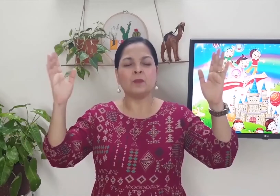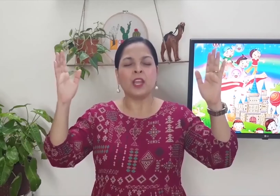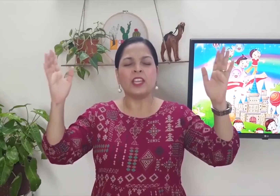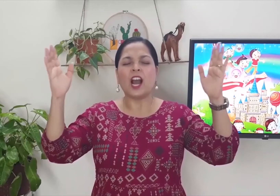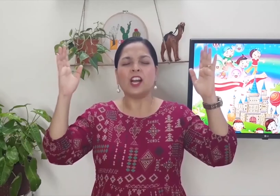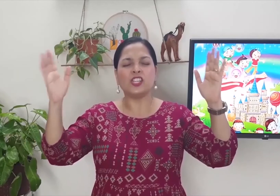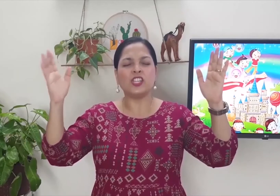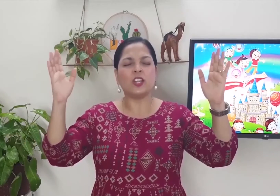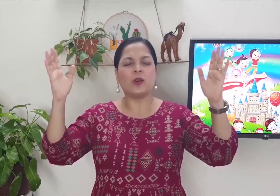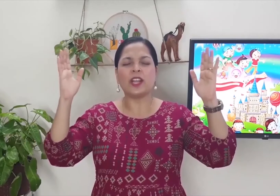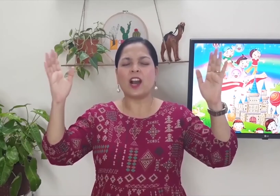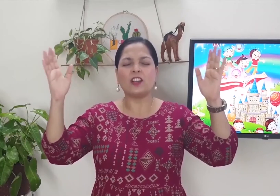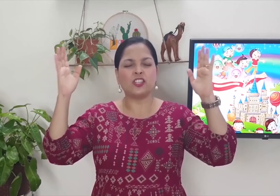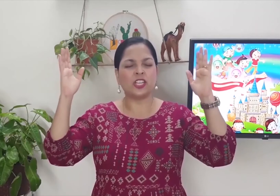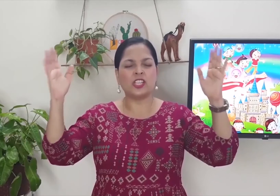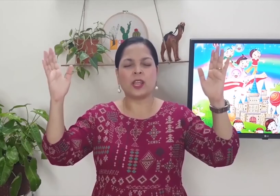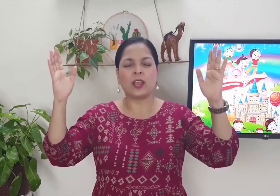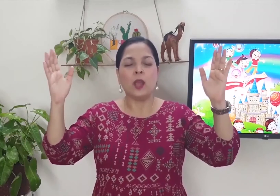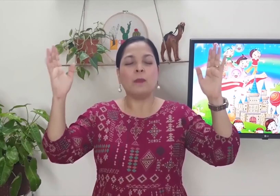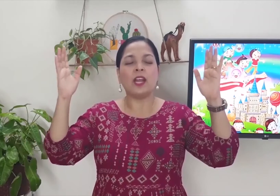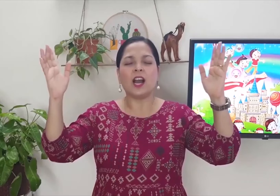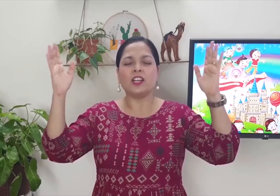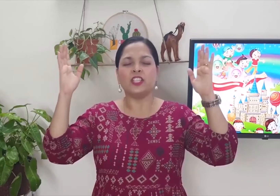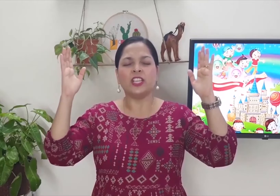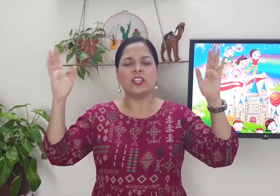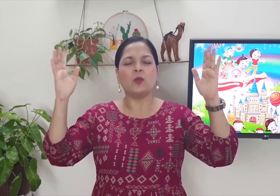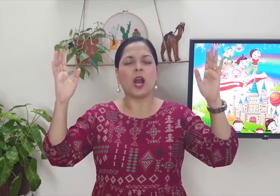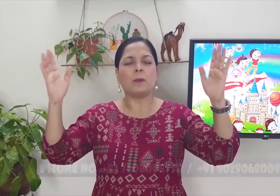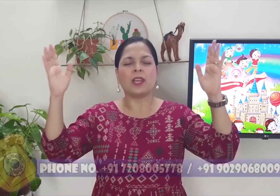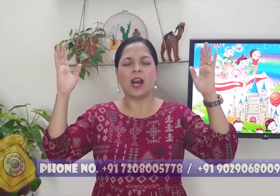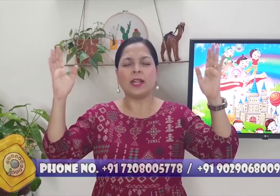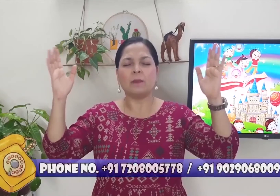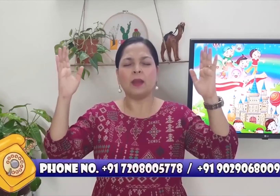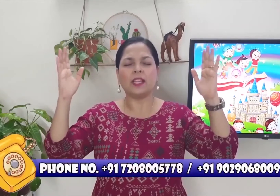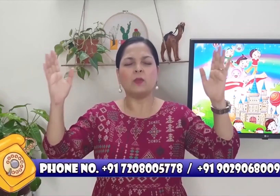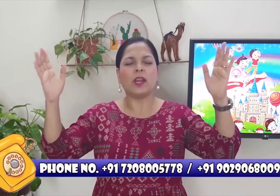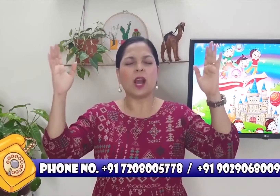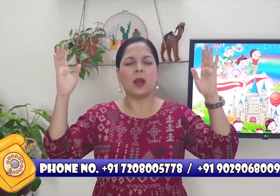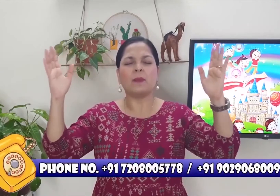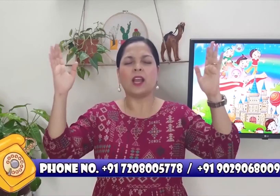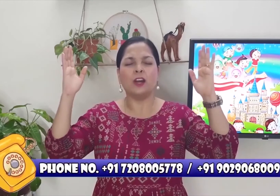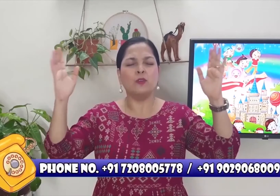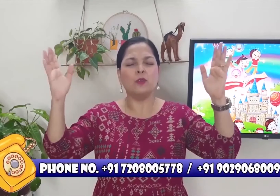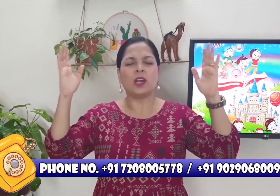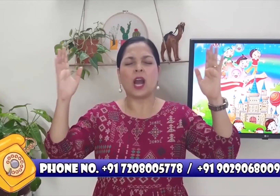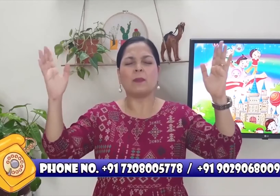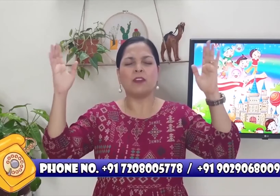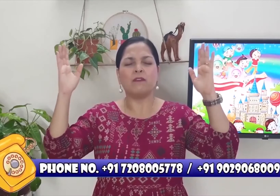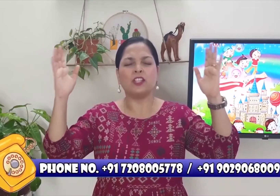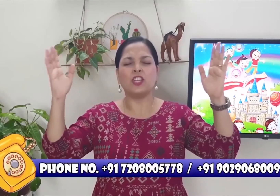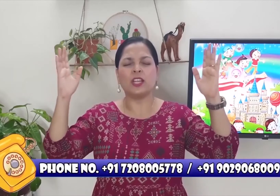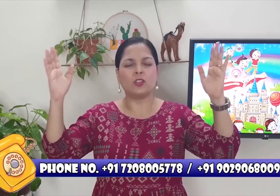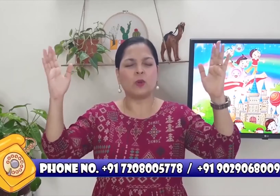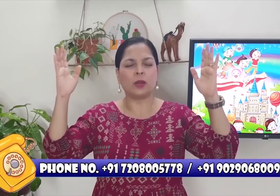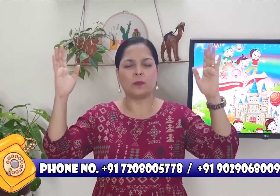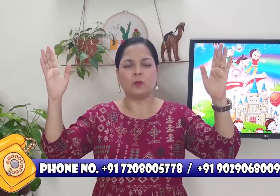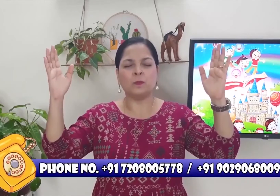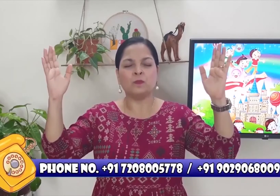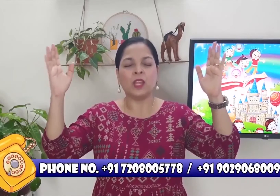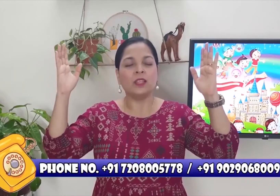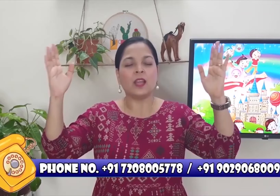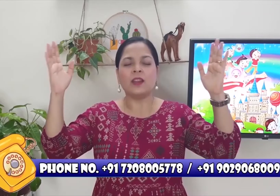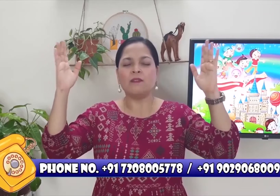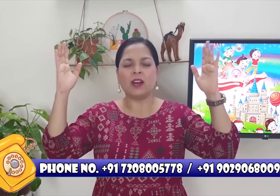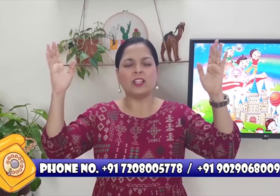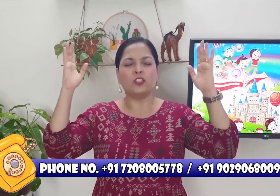वचनद्वारा सबैको जीवनमा आशिष र अनुग्रह बोल्दछु र सबैजना अब यस समय प्रभु सुरक्षित छन् अनि आशिषित छन् उनीहरू सबैजना। ओ